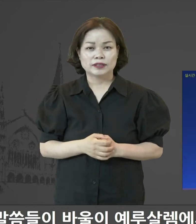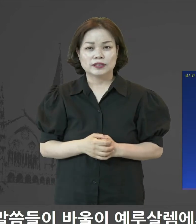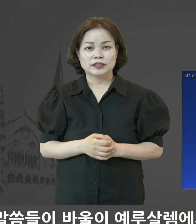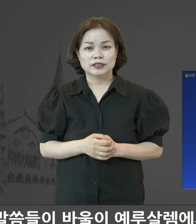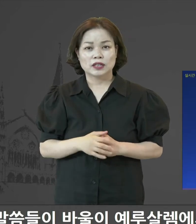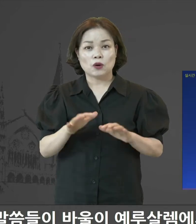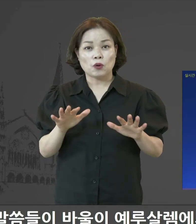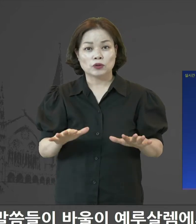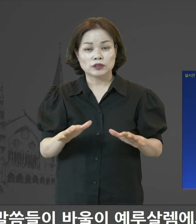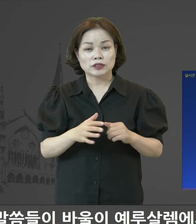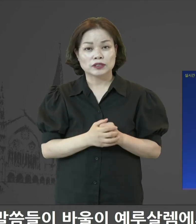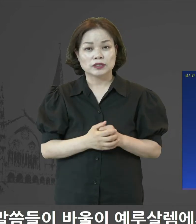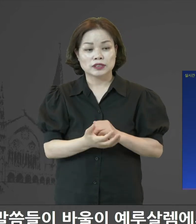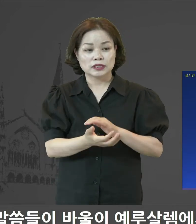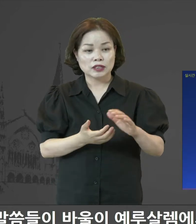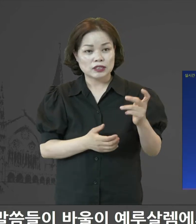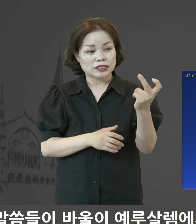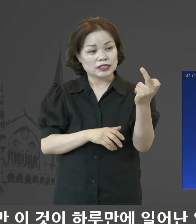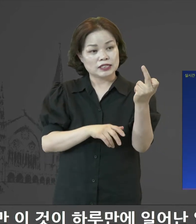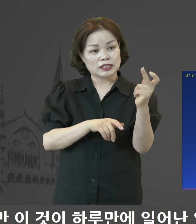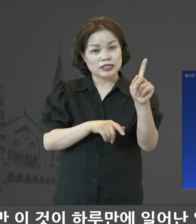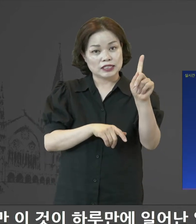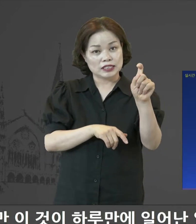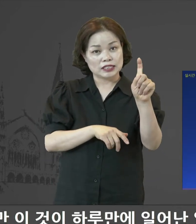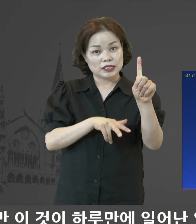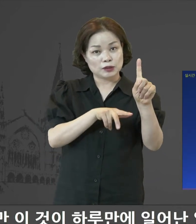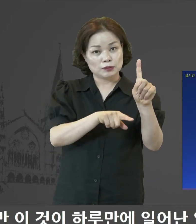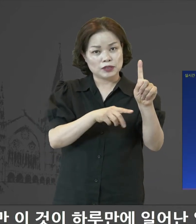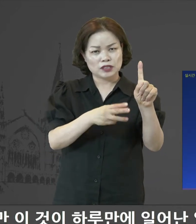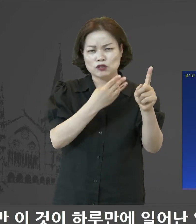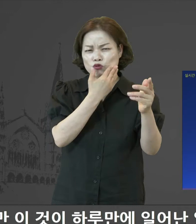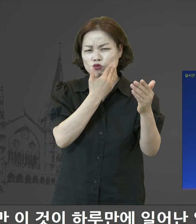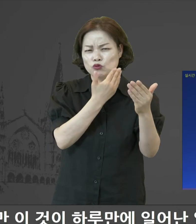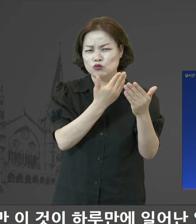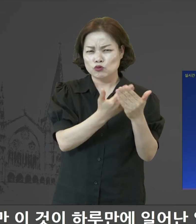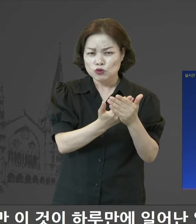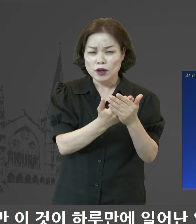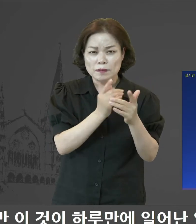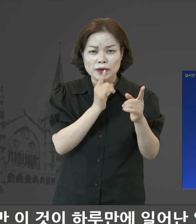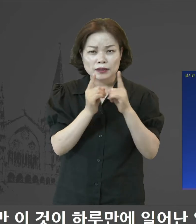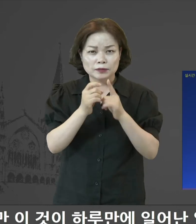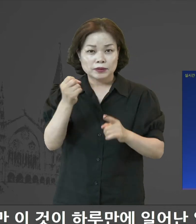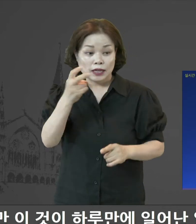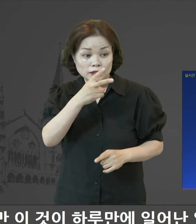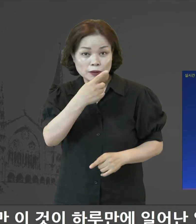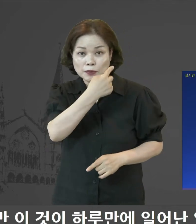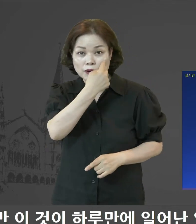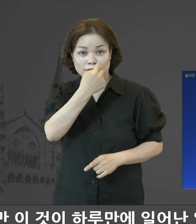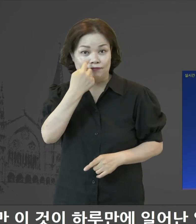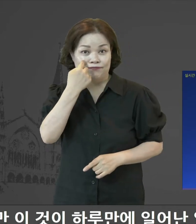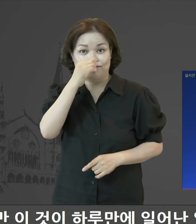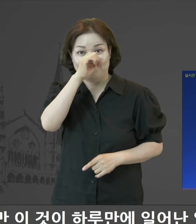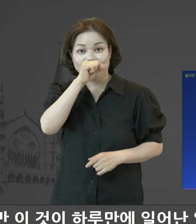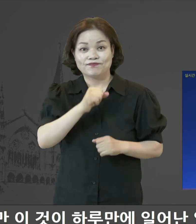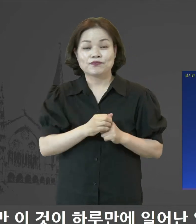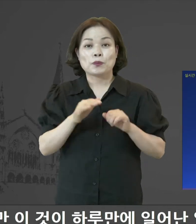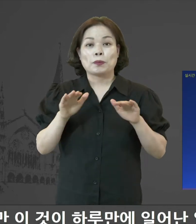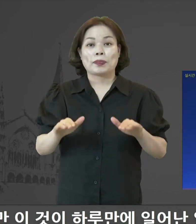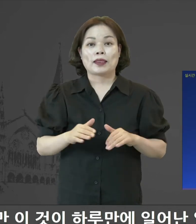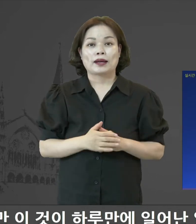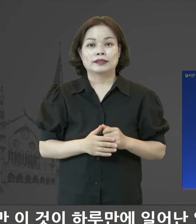오늘 본문 바로 전 11절, 지난주의 하이라이트였는데 다시 한번 보아도 좋을 것 같습니다.